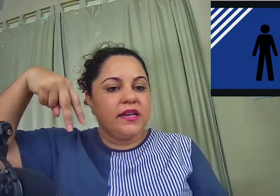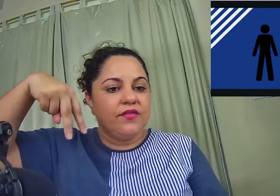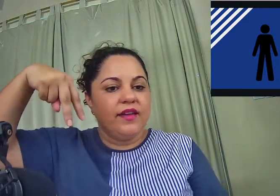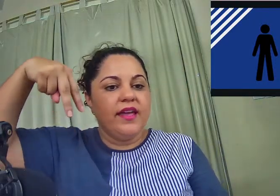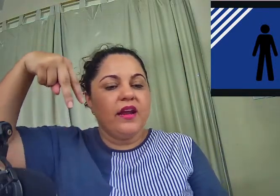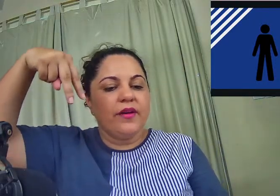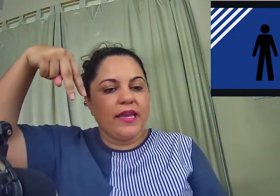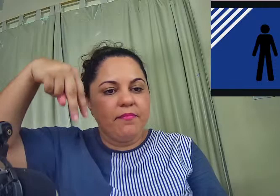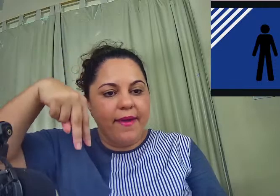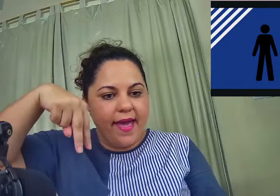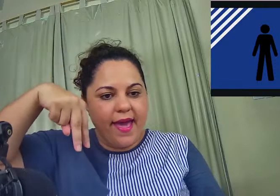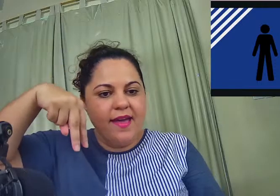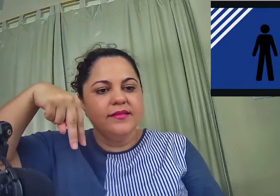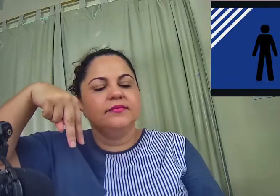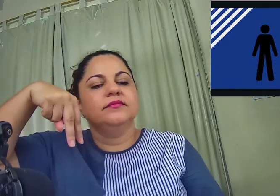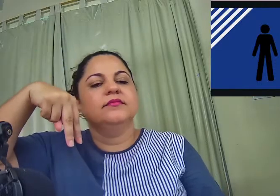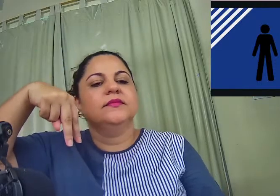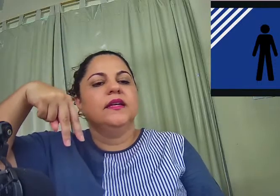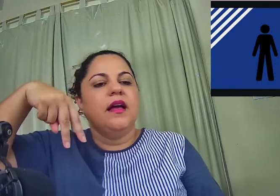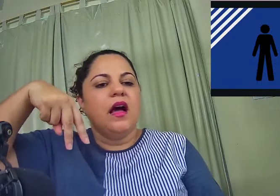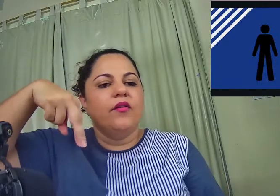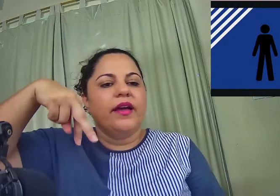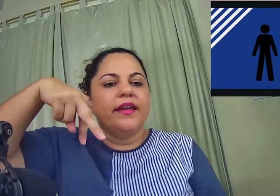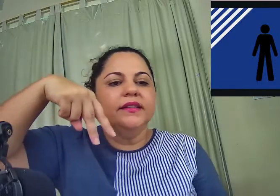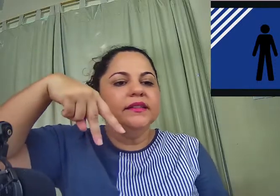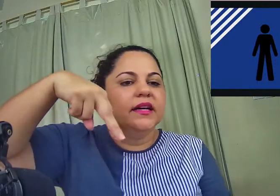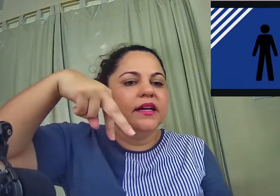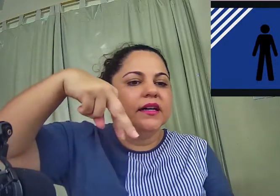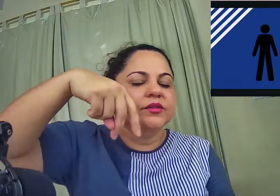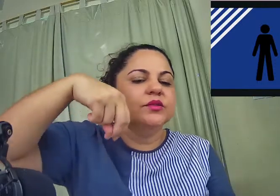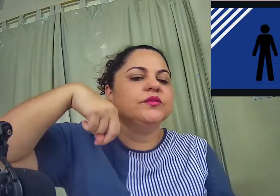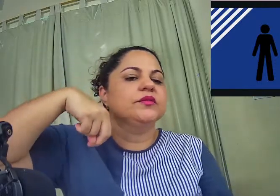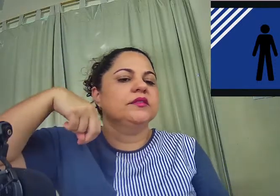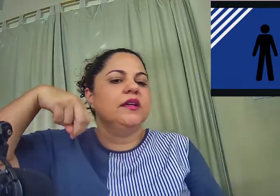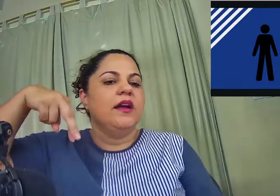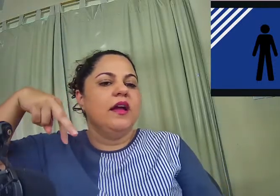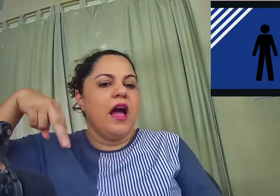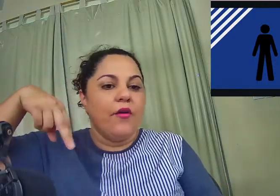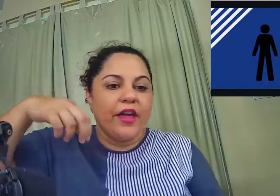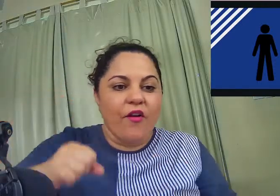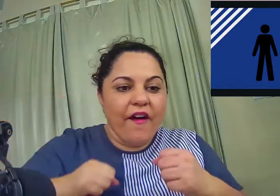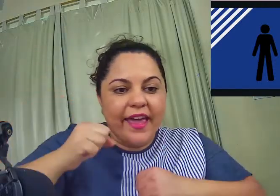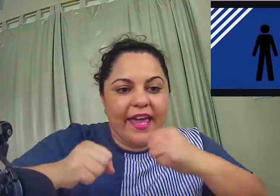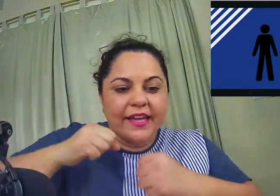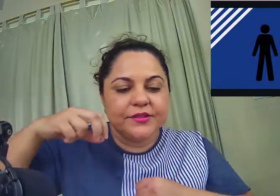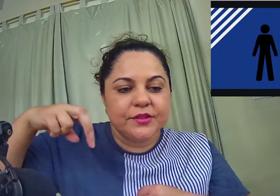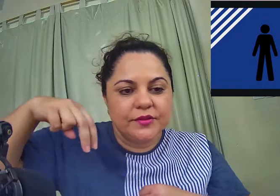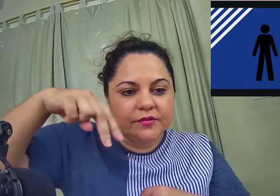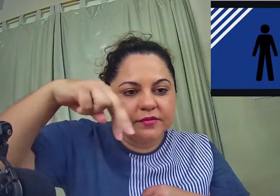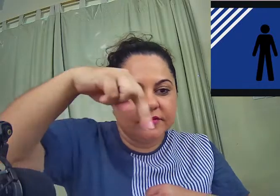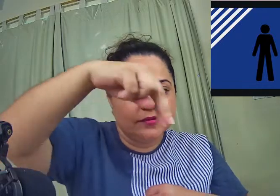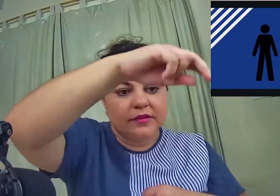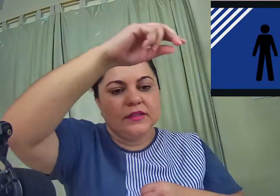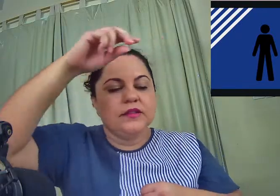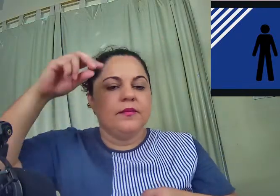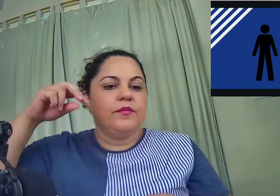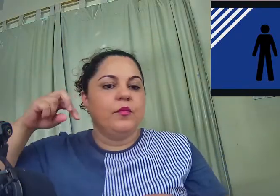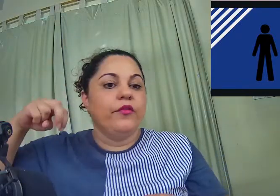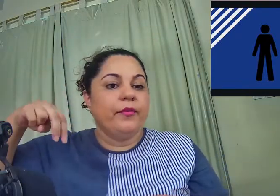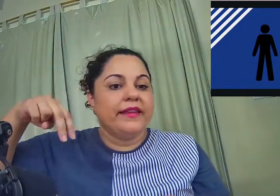descrever alguém em pé, alguém andando, alguém correndo, movimenta